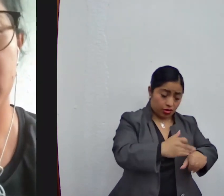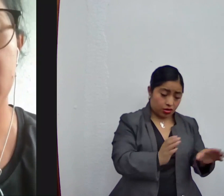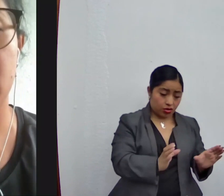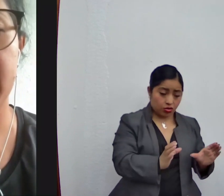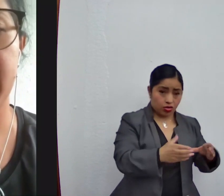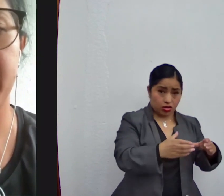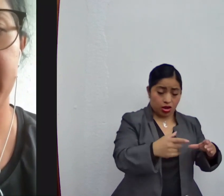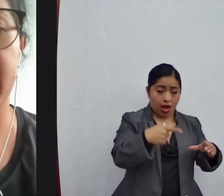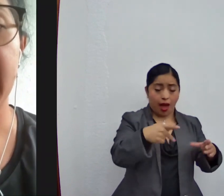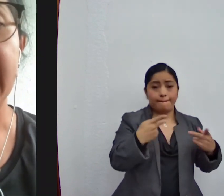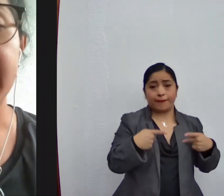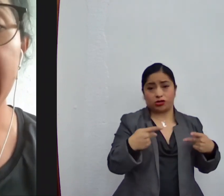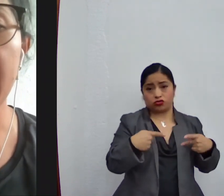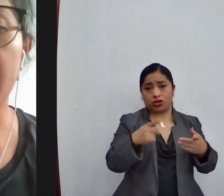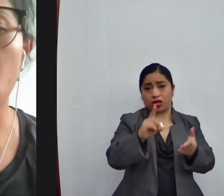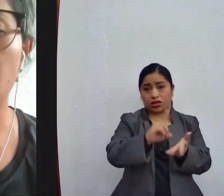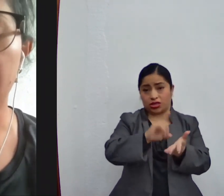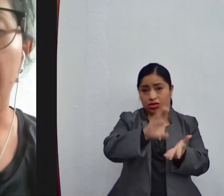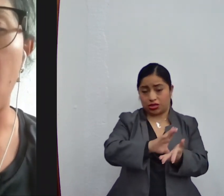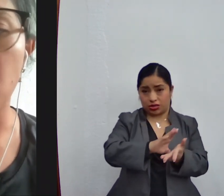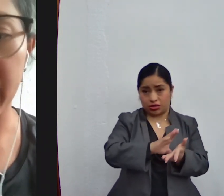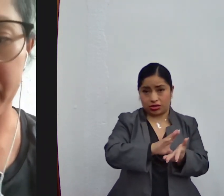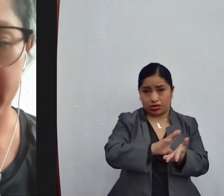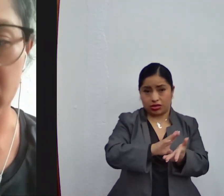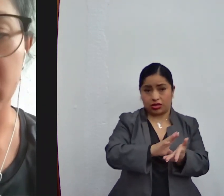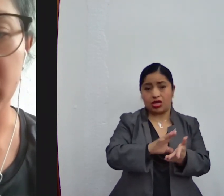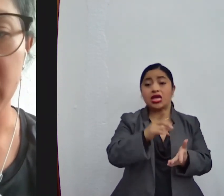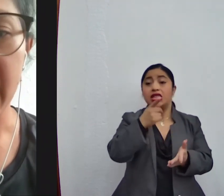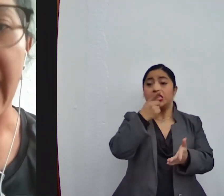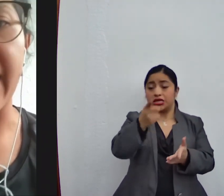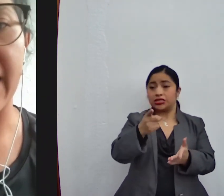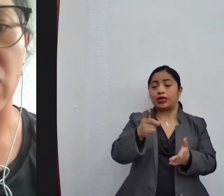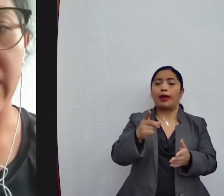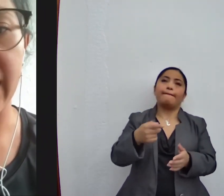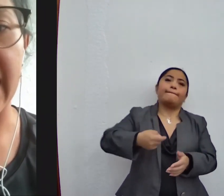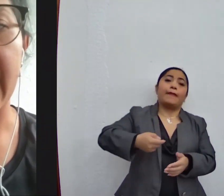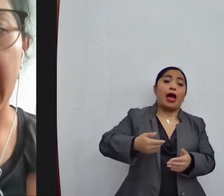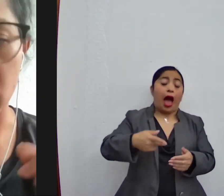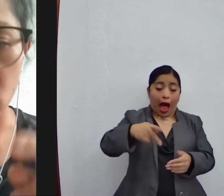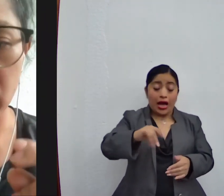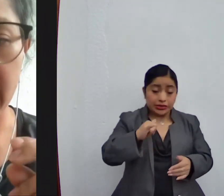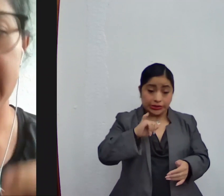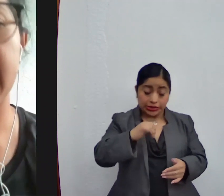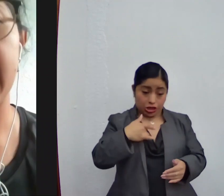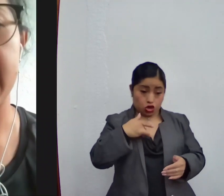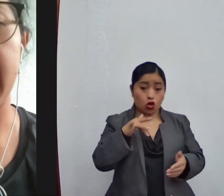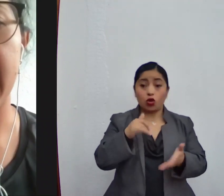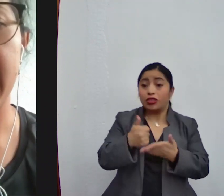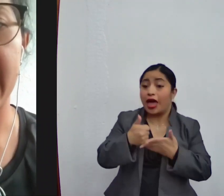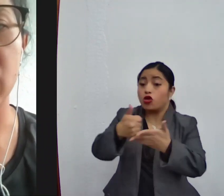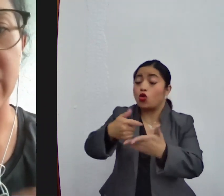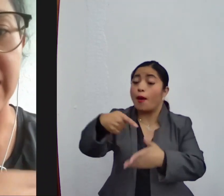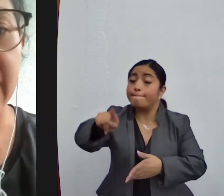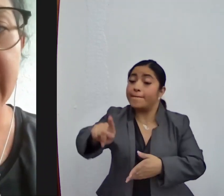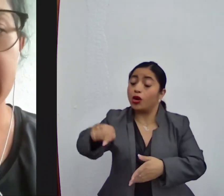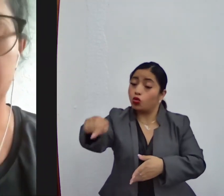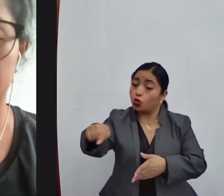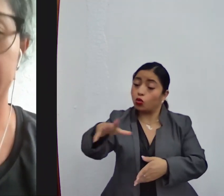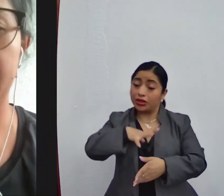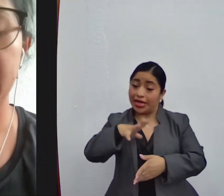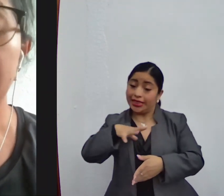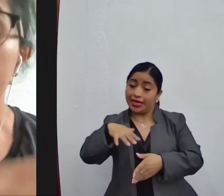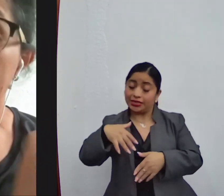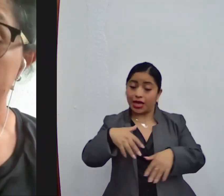cuidadores y personas con discapacidad tienen que acudir a un evento a recoger la ayuda que se les da, en donde tienen